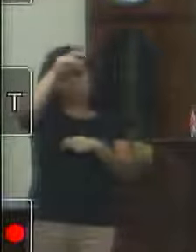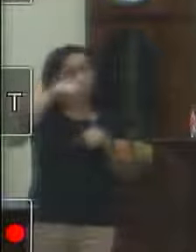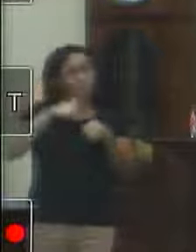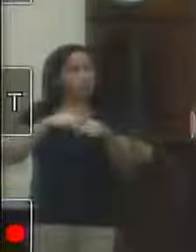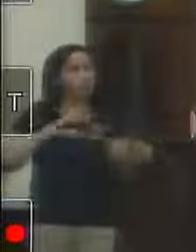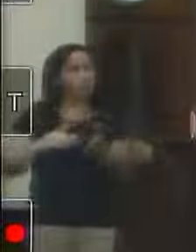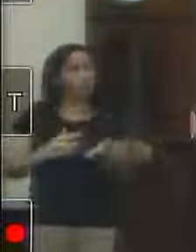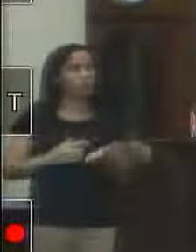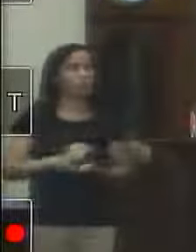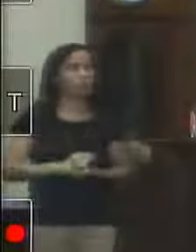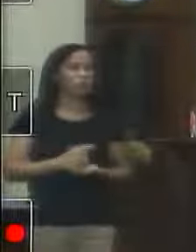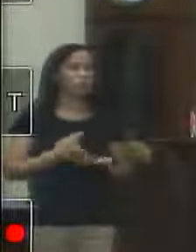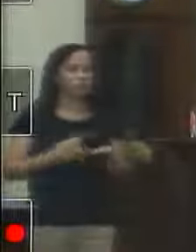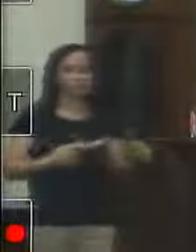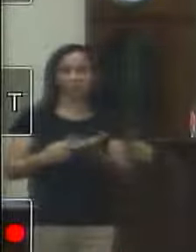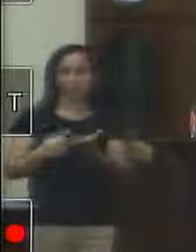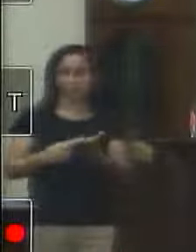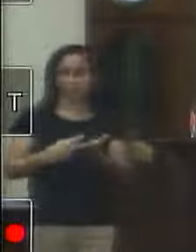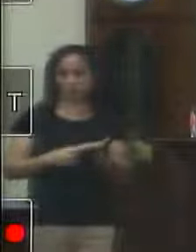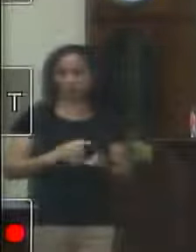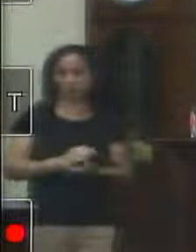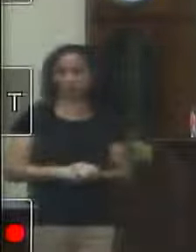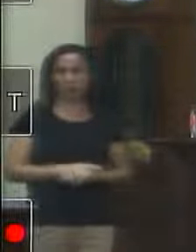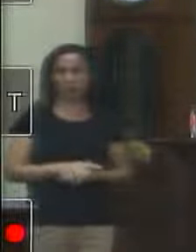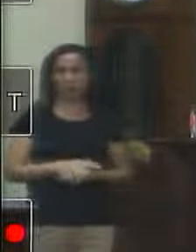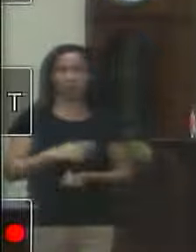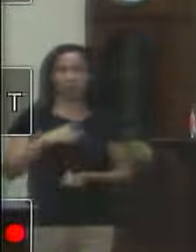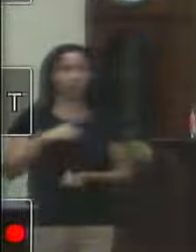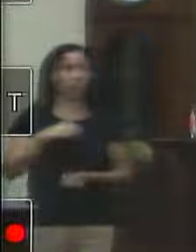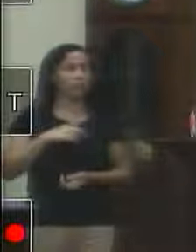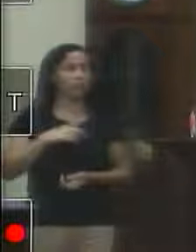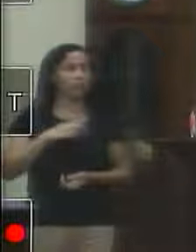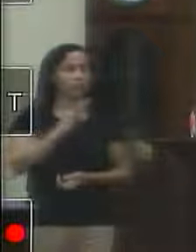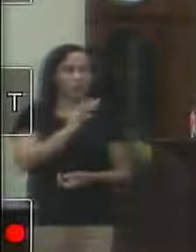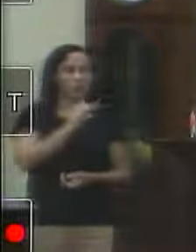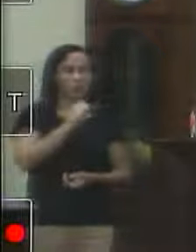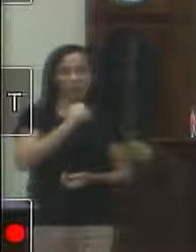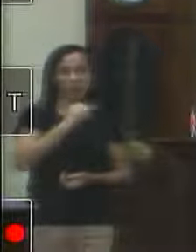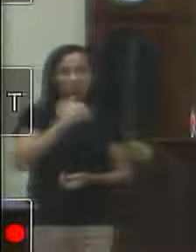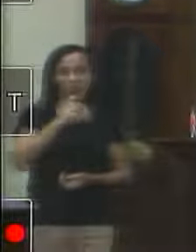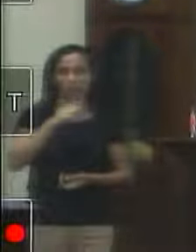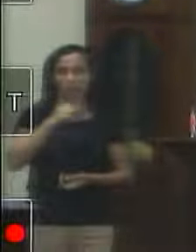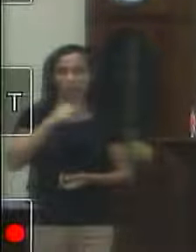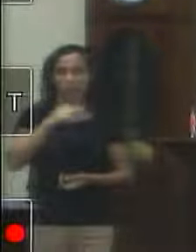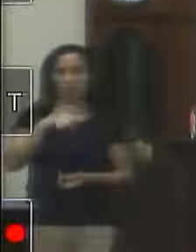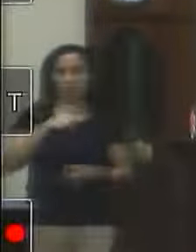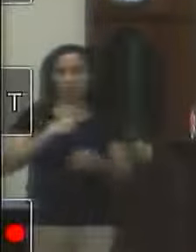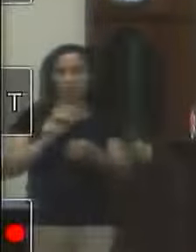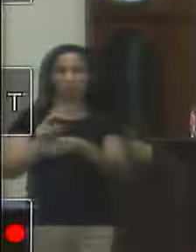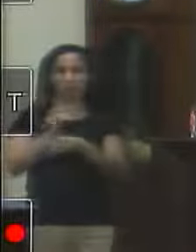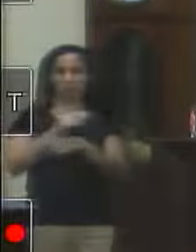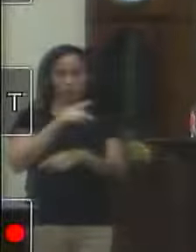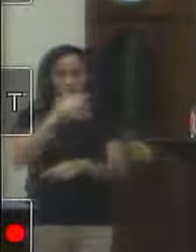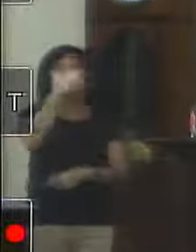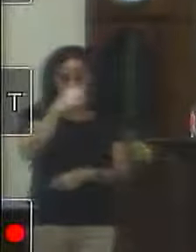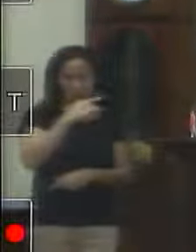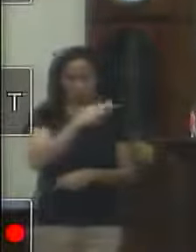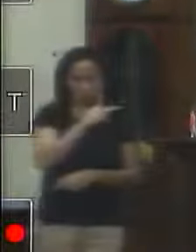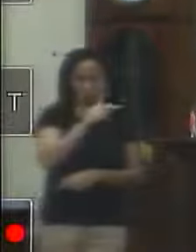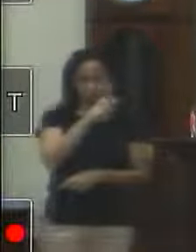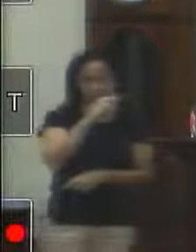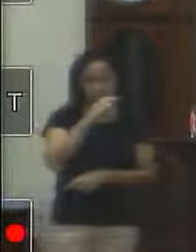ficou determinado, né, que se faria a fiscalização através dos fiscais de postura,